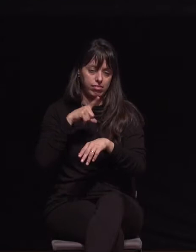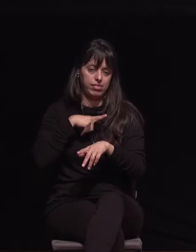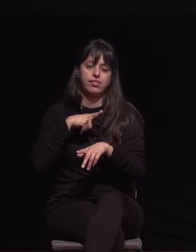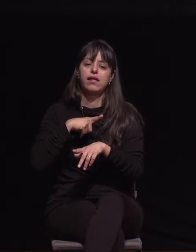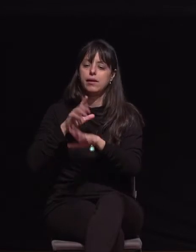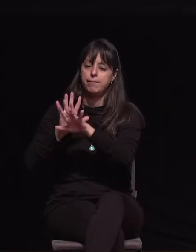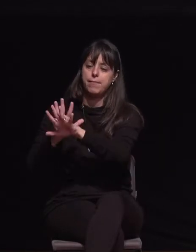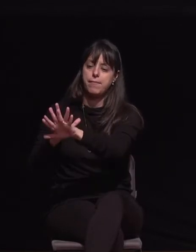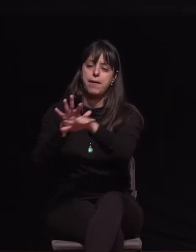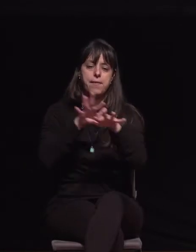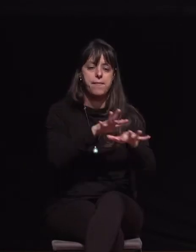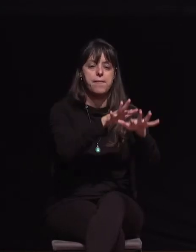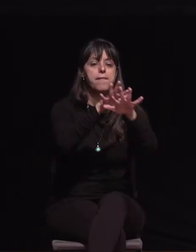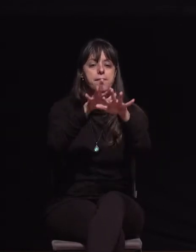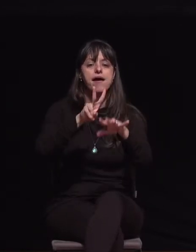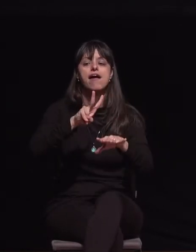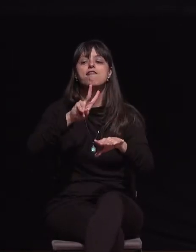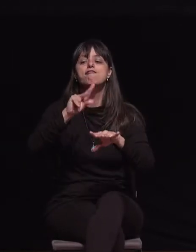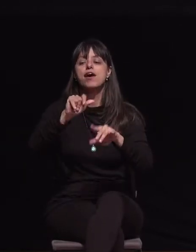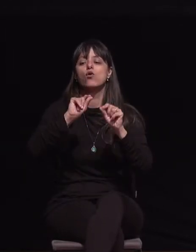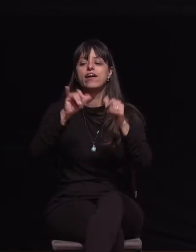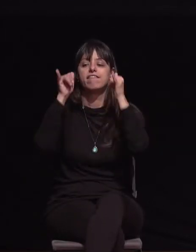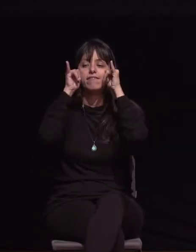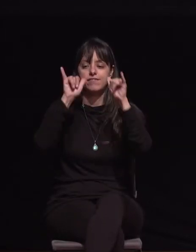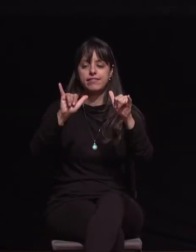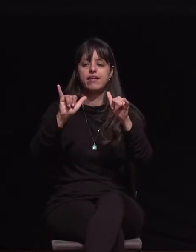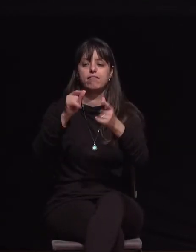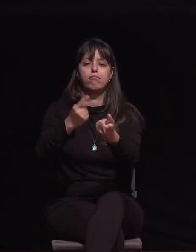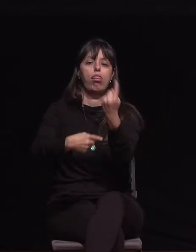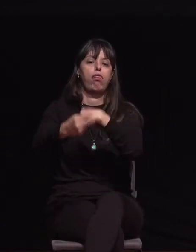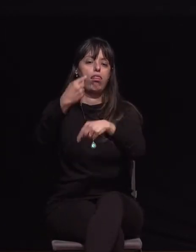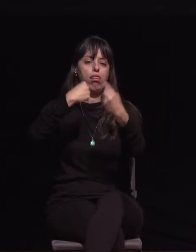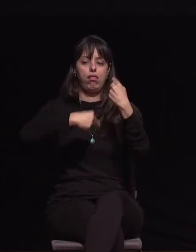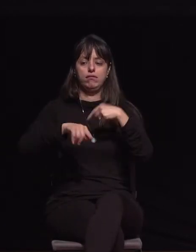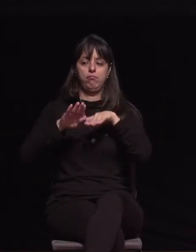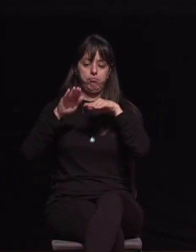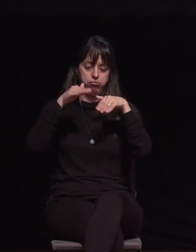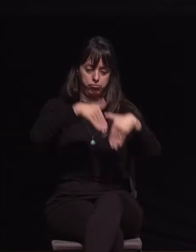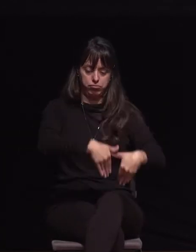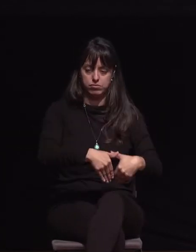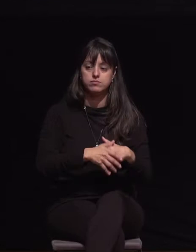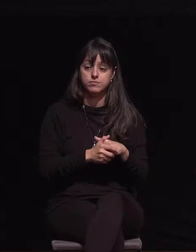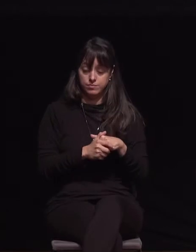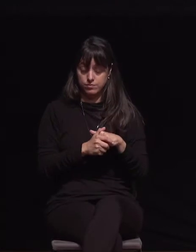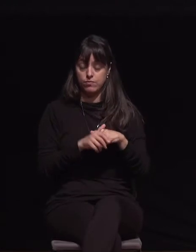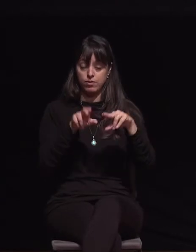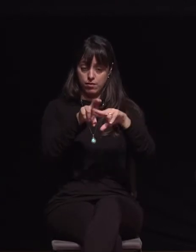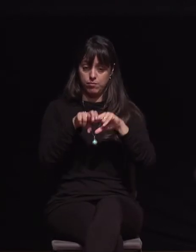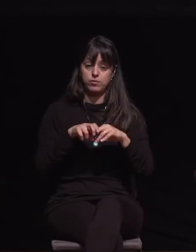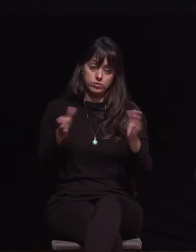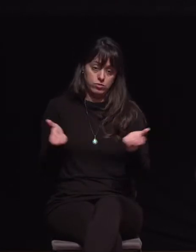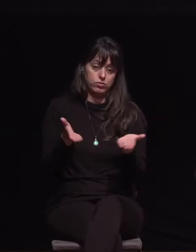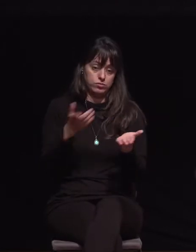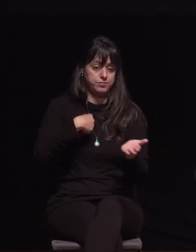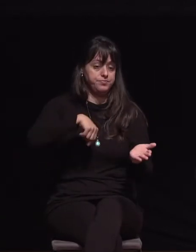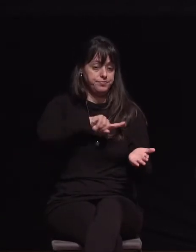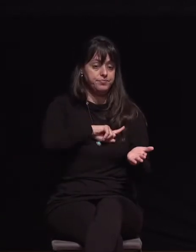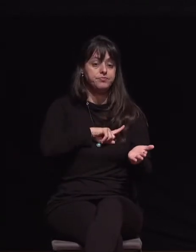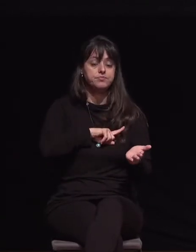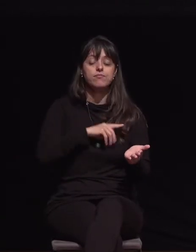é que vai segurar e que vai impedir tanto retrocesso. Por isso que eu acho que hoje a gente vive